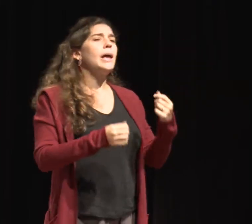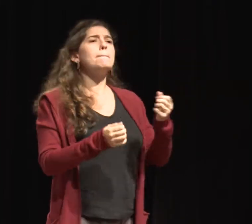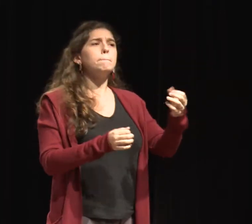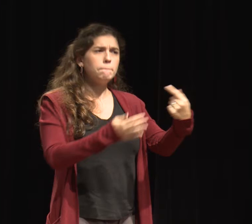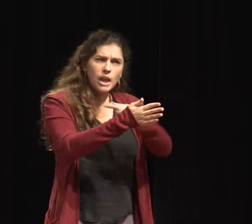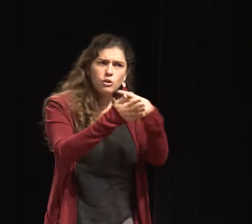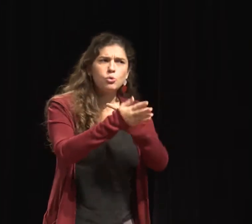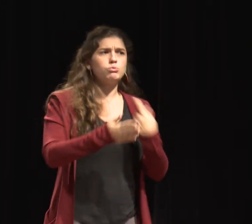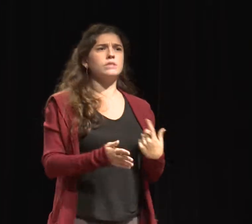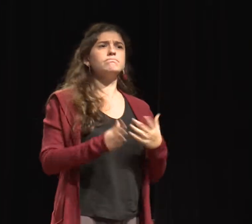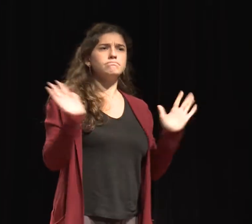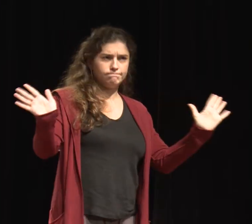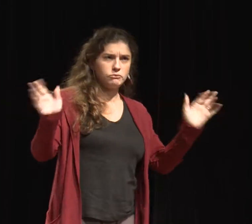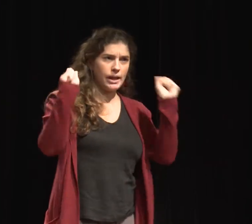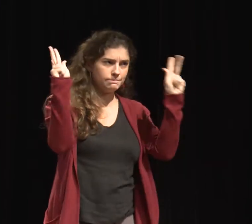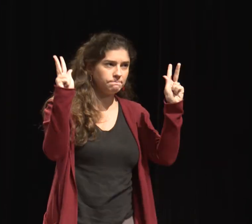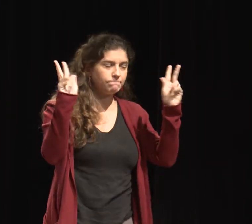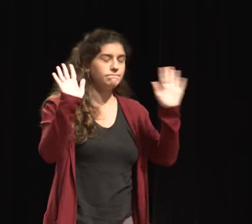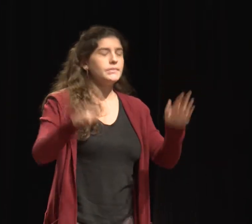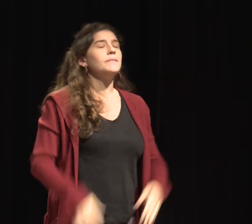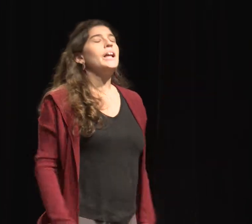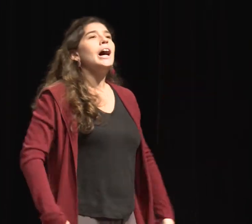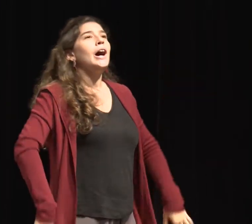Se não estiver muito claro, vocês podem me perguntar, tá ok?